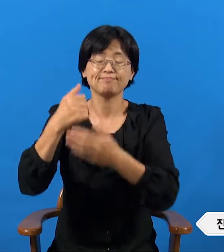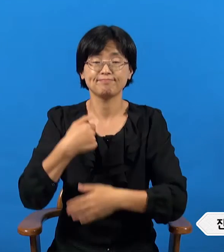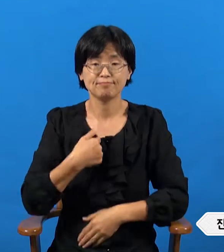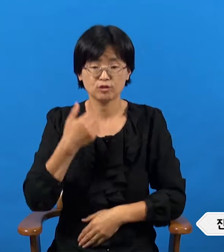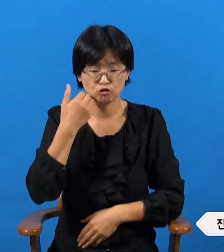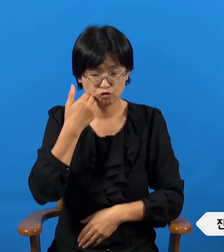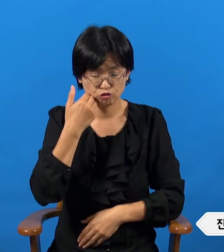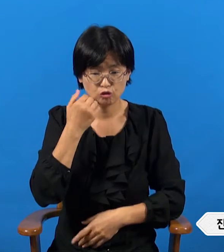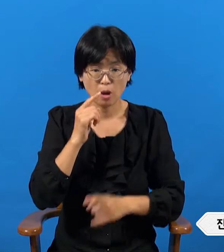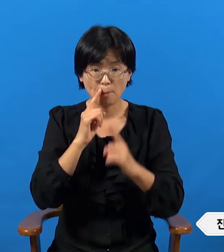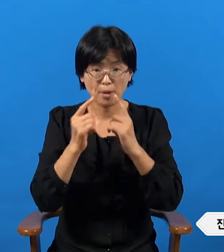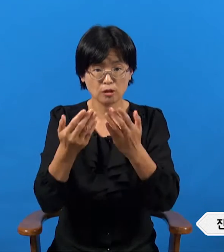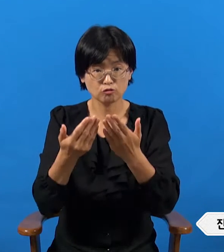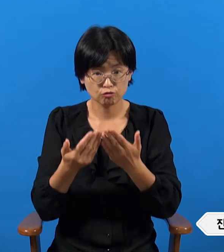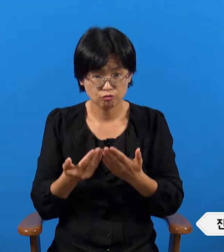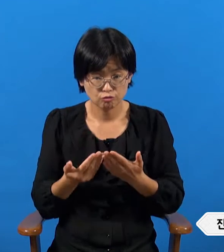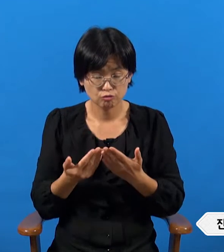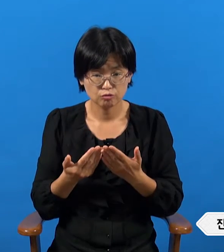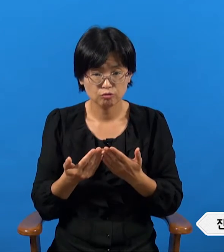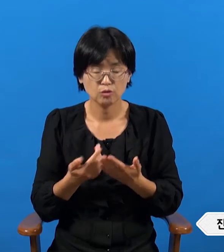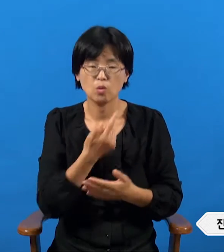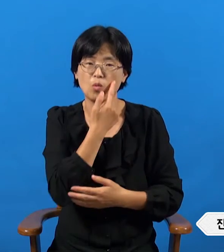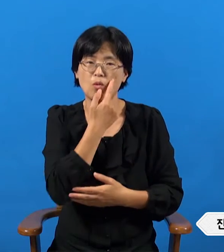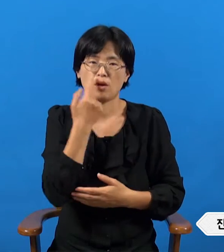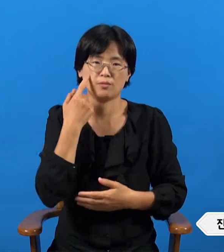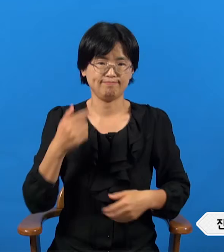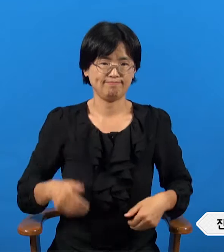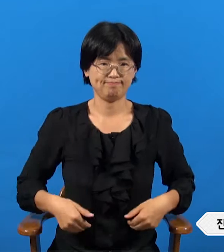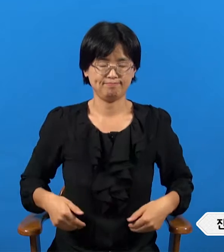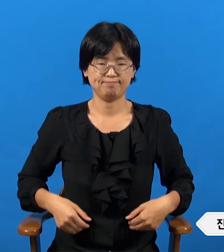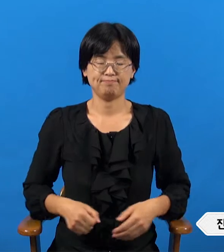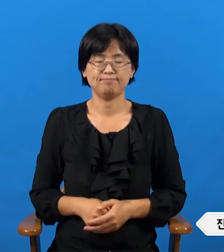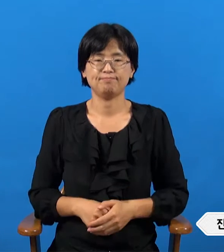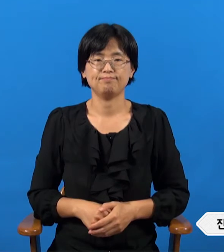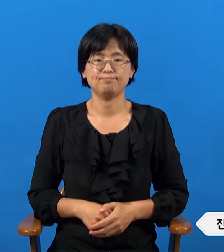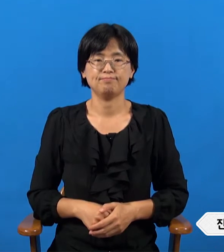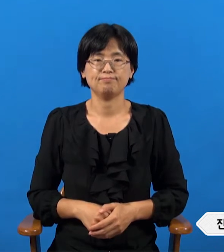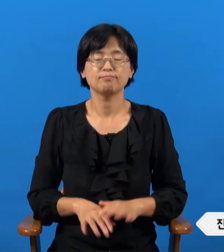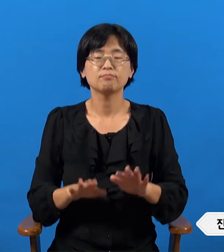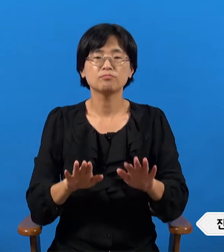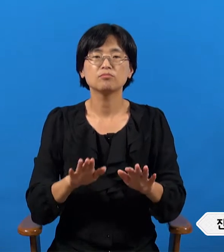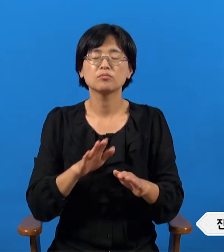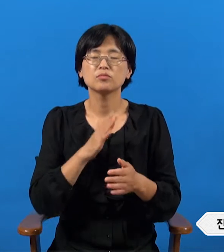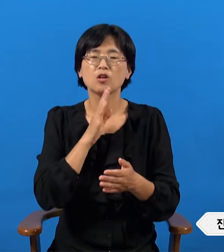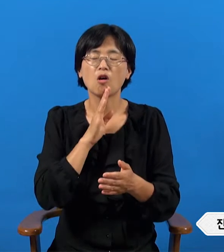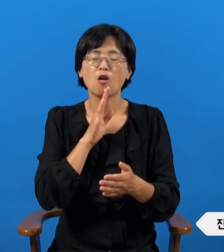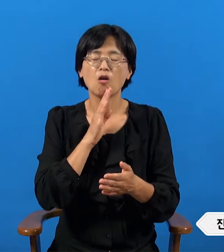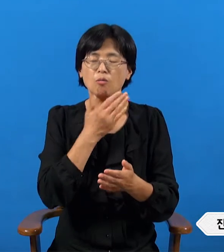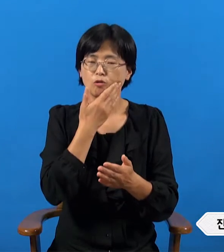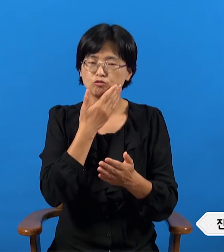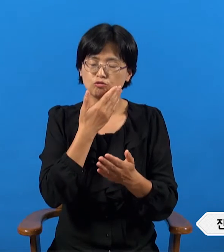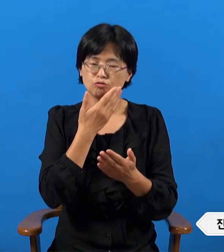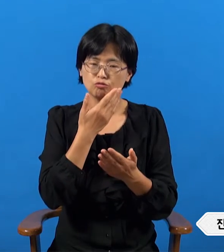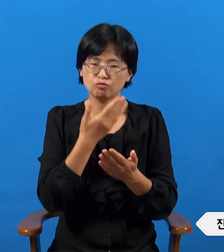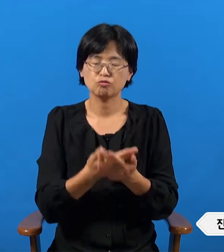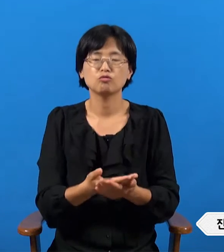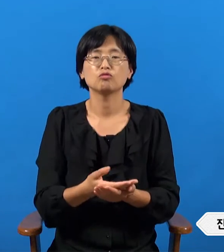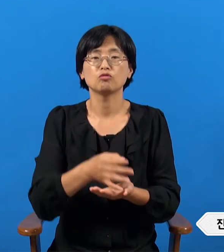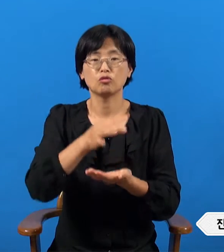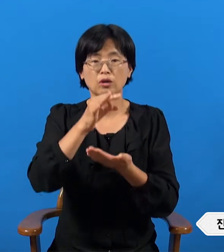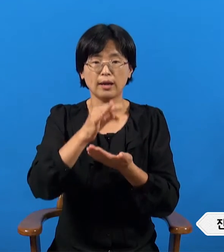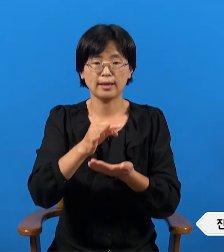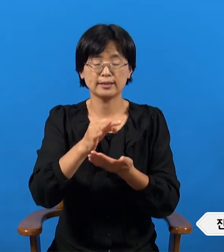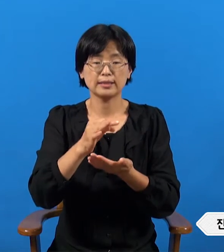그분께서 나를 누구라고 말씀하고 계시는가. 오늘 성경은 진정한 존재